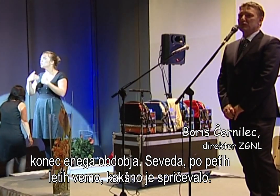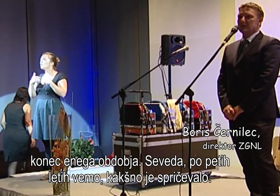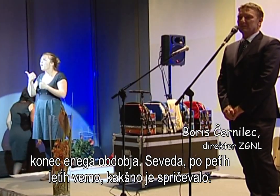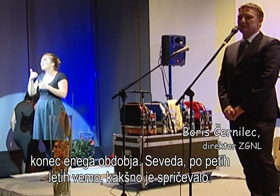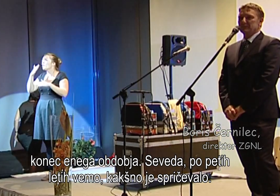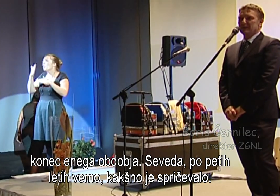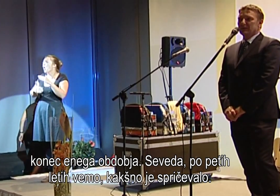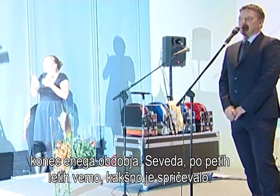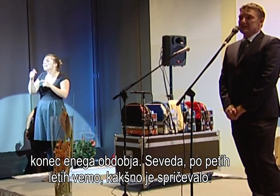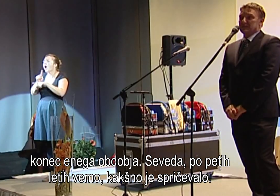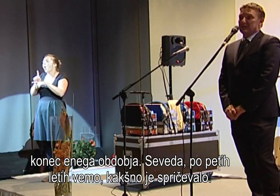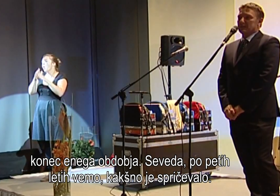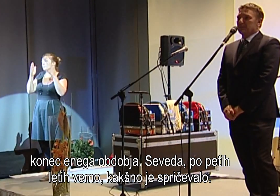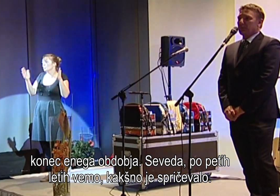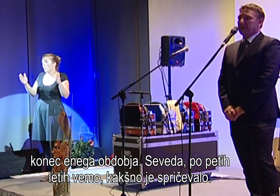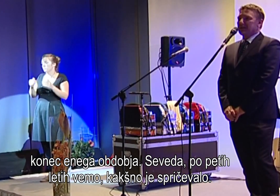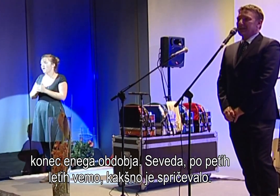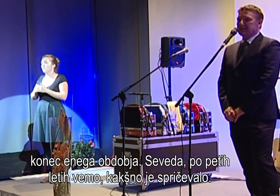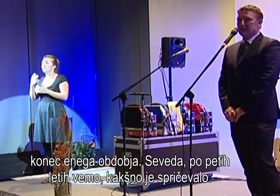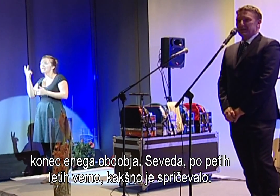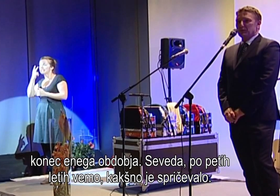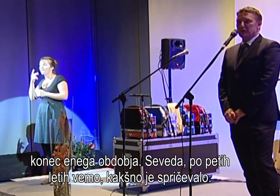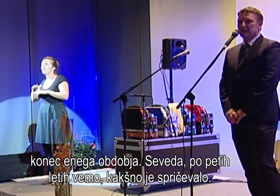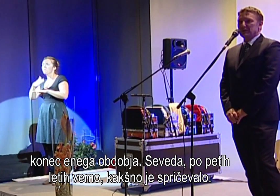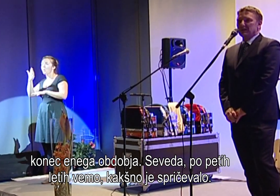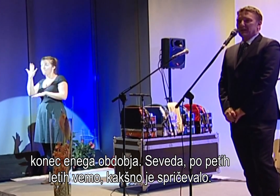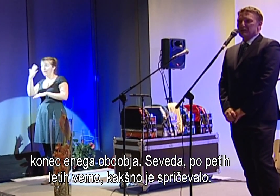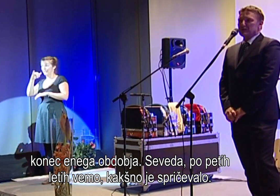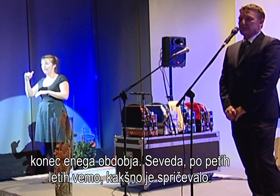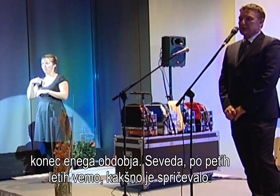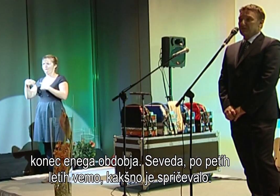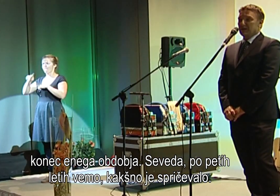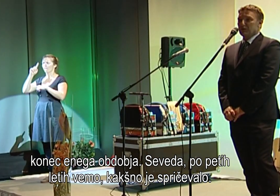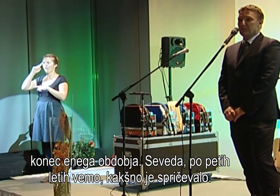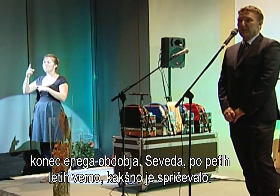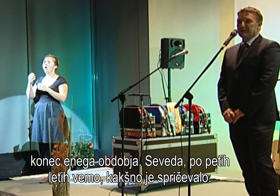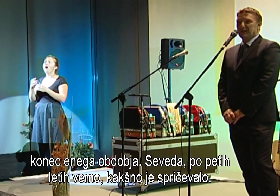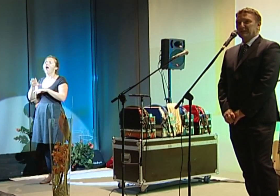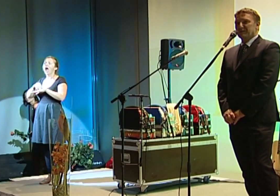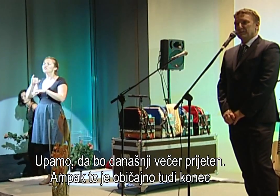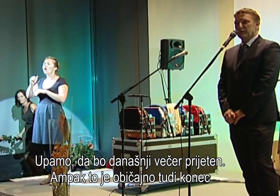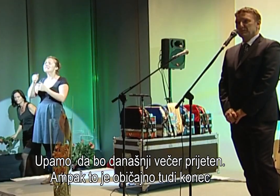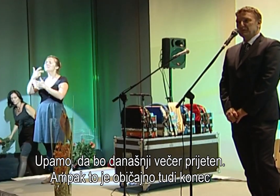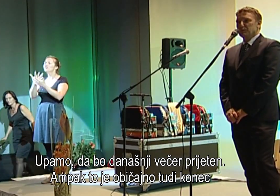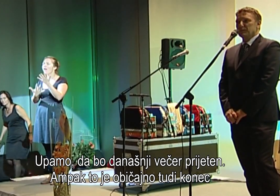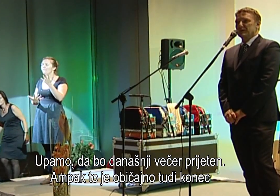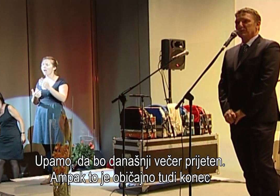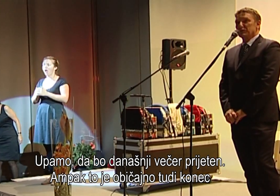obdobja, seveda po 5 letih vemo, kakšno je spričevalo, po 5 letih vemo in upamo, da bo